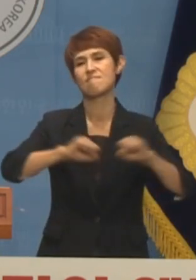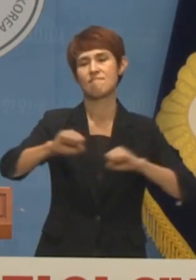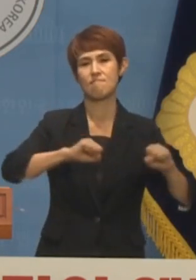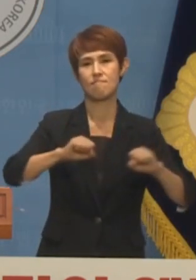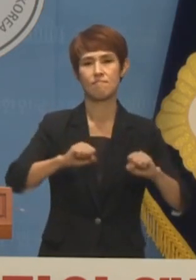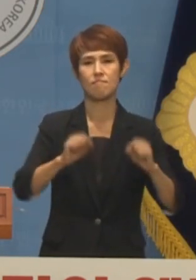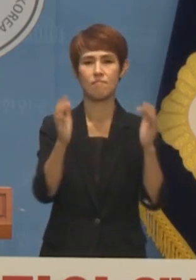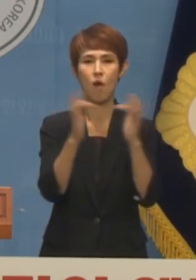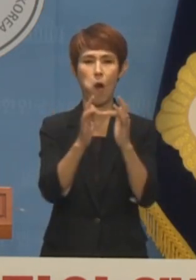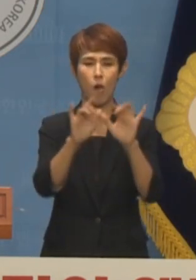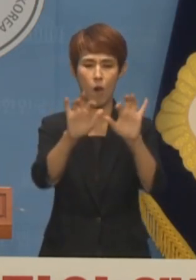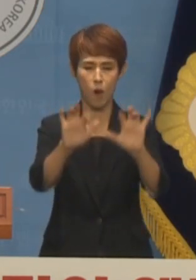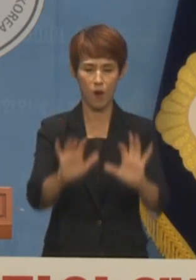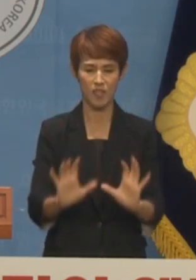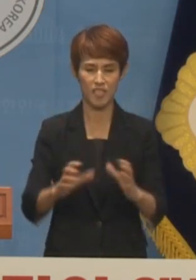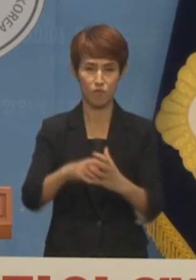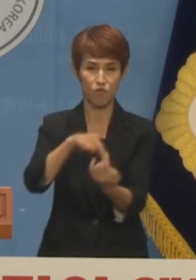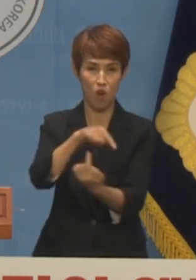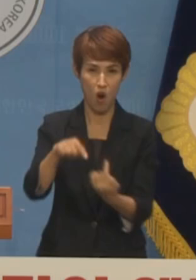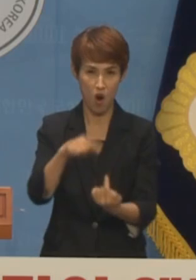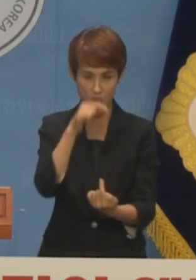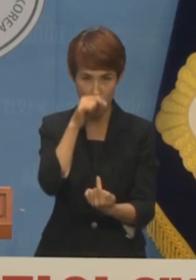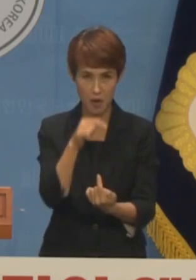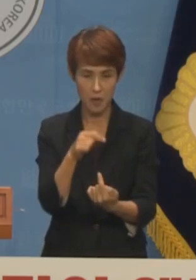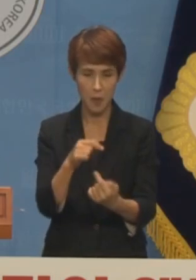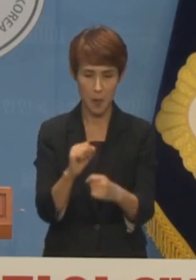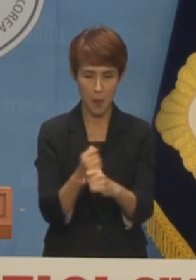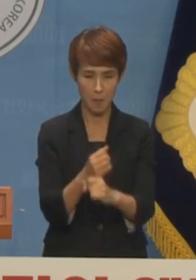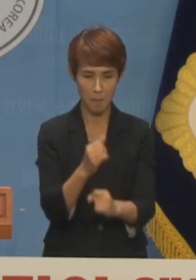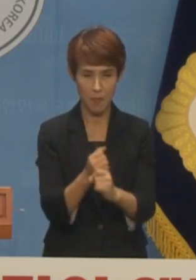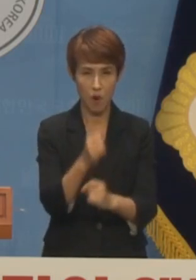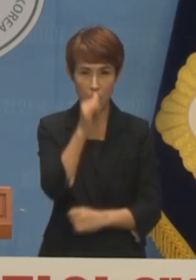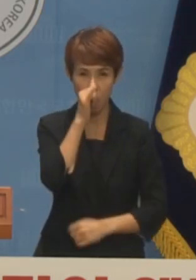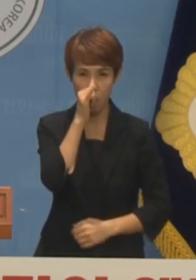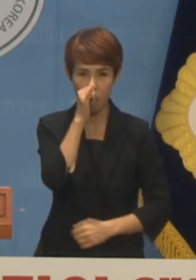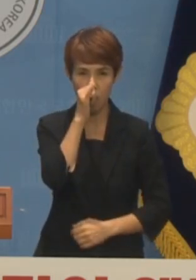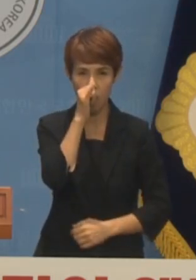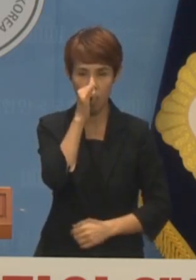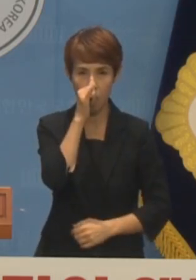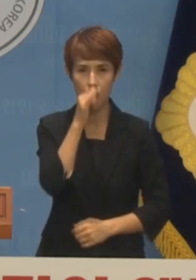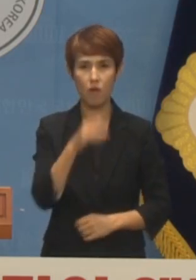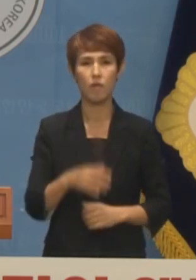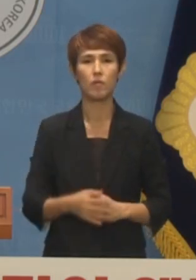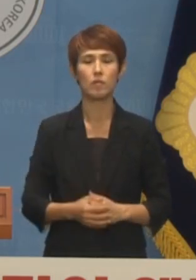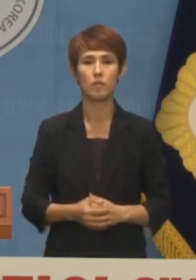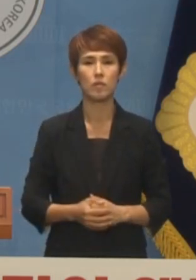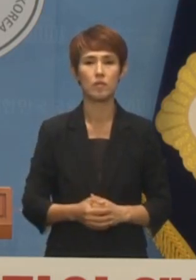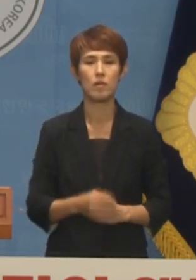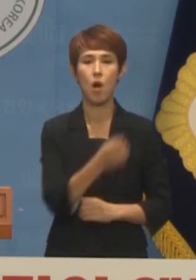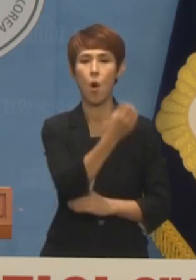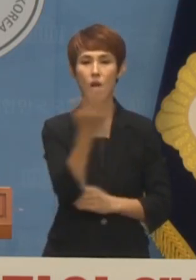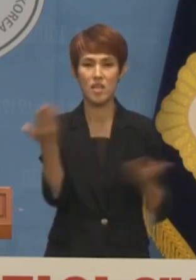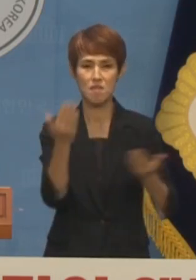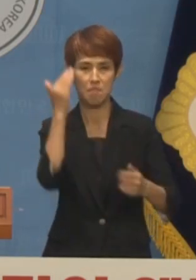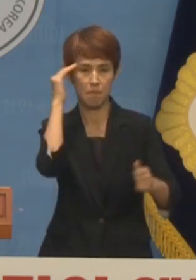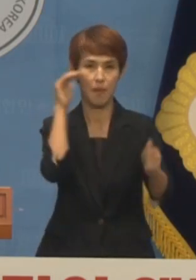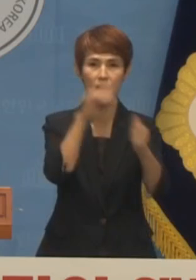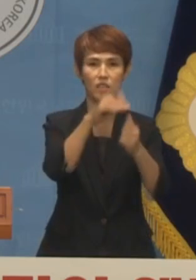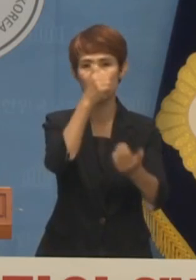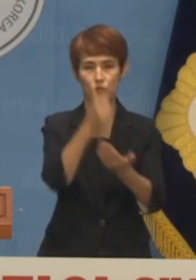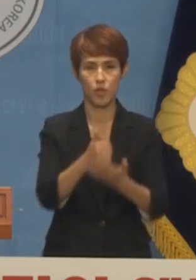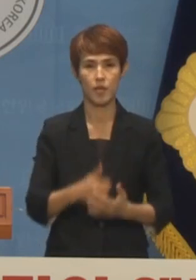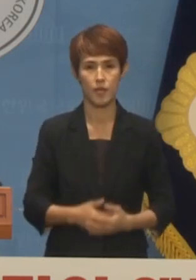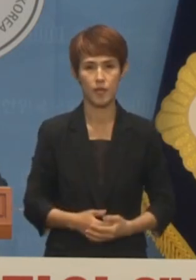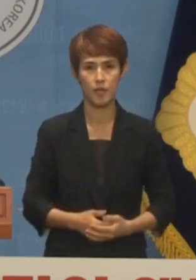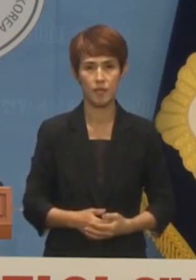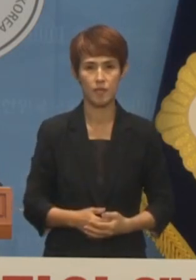댓글팀을 운영하고 조직적으로 댓글을 조작하게 함으로써 위계에 의한 방법으로 언론사의 업무를 방해한 혐의가 있습니다.